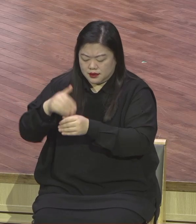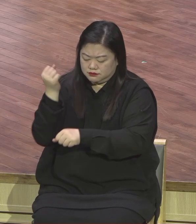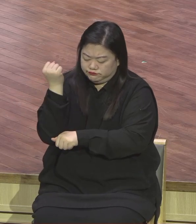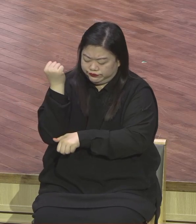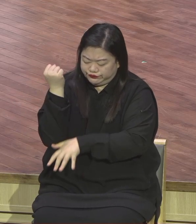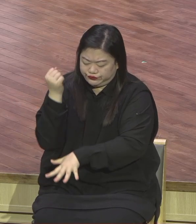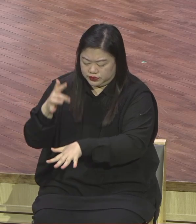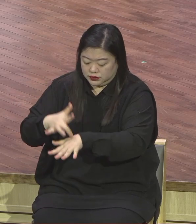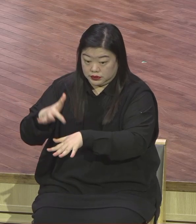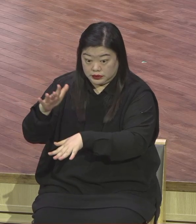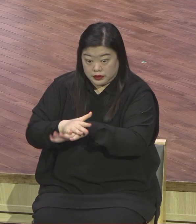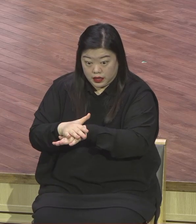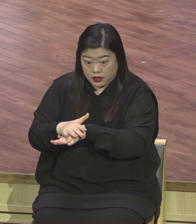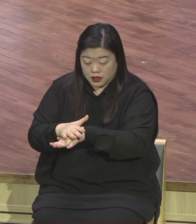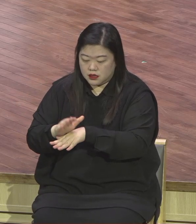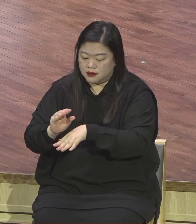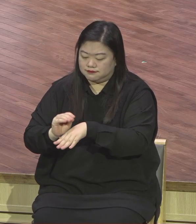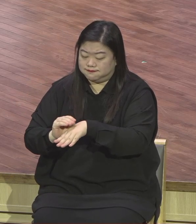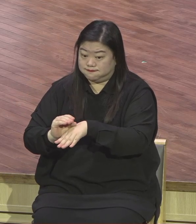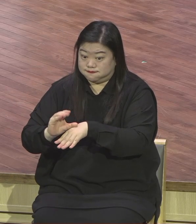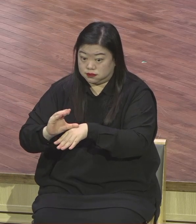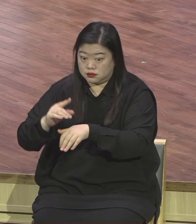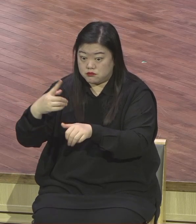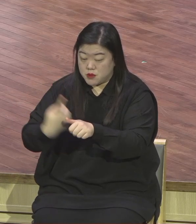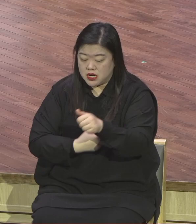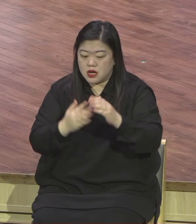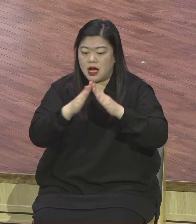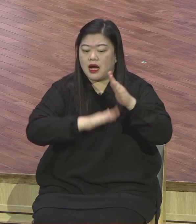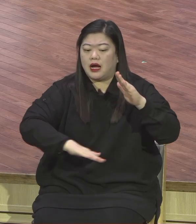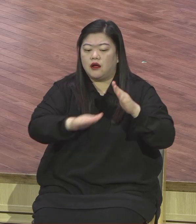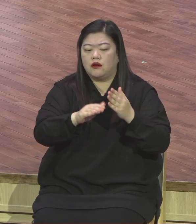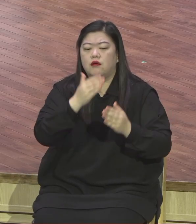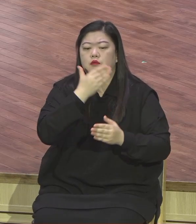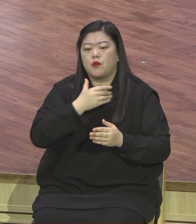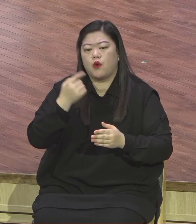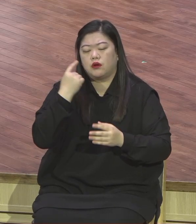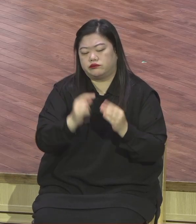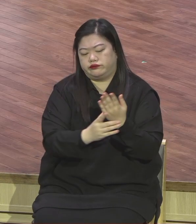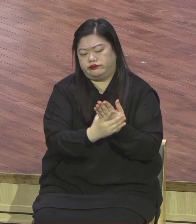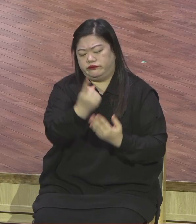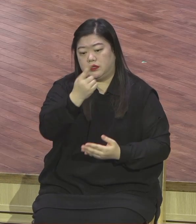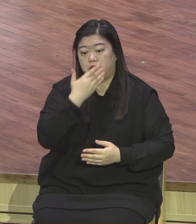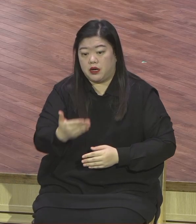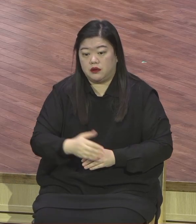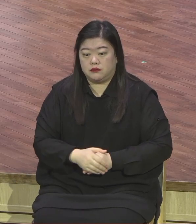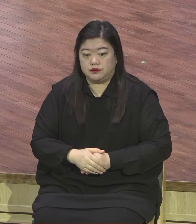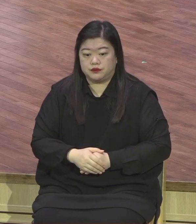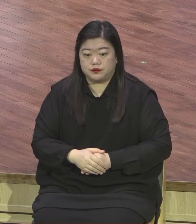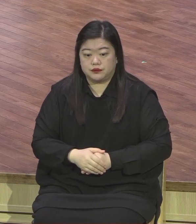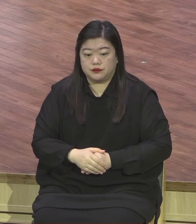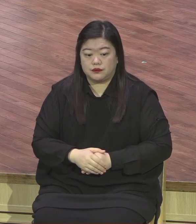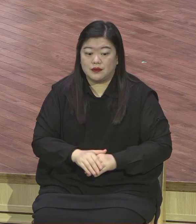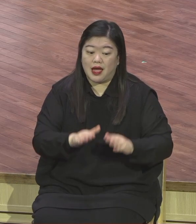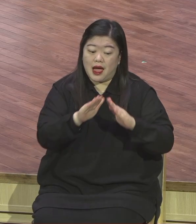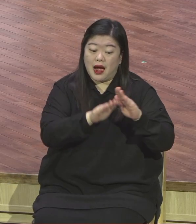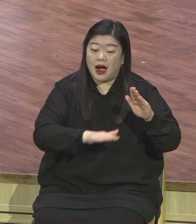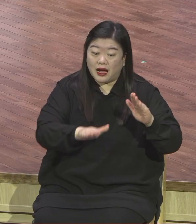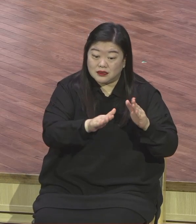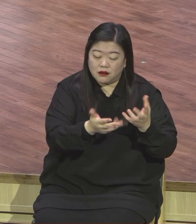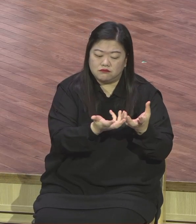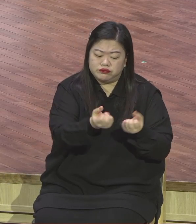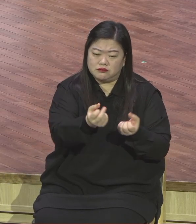왜 가정이 원리스가 안 되느냐 그 중에 하나는 보금이 안 돼서 그래요. 왜 교회가 원리스가 안 되느냐 교인들 중에